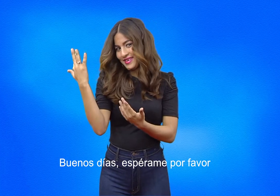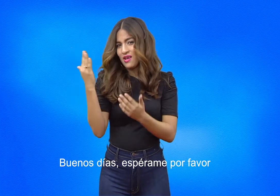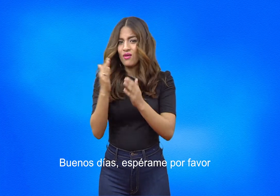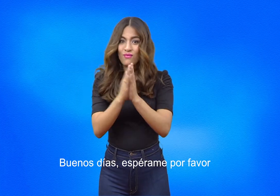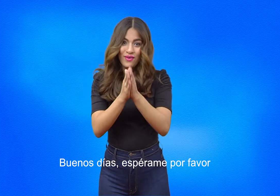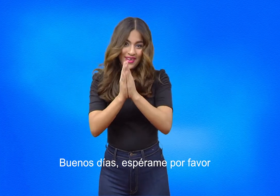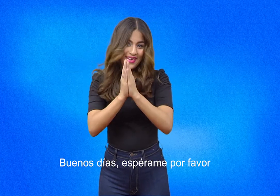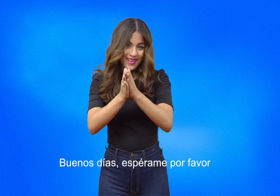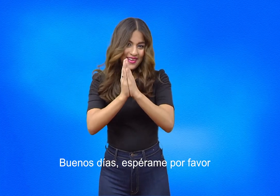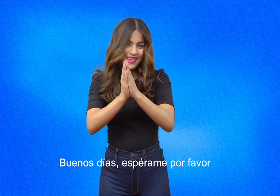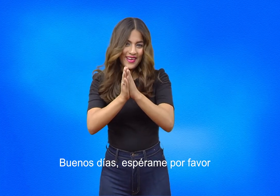Espérame, por favor.